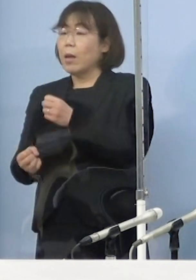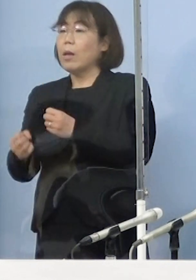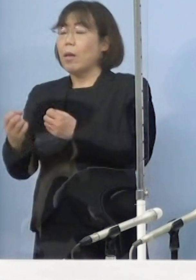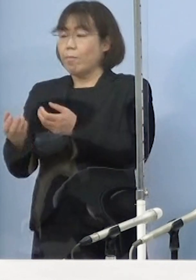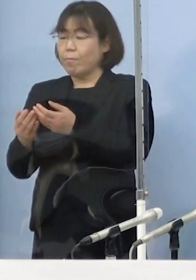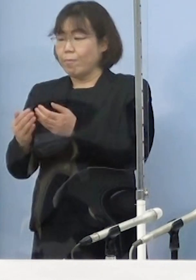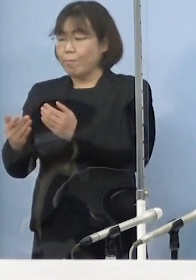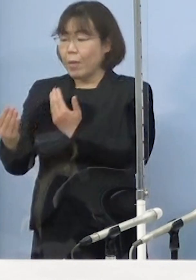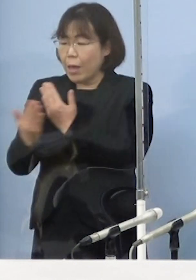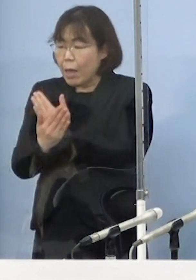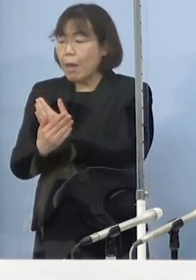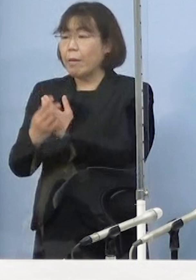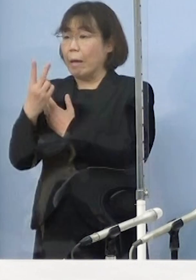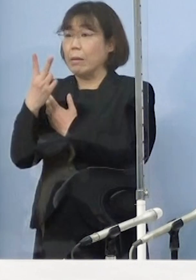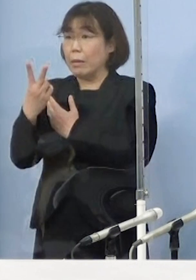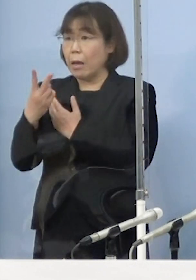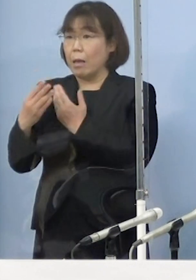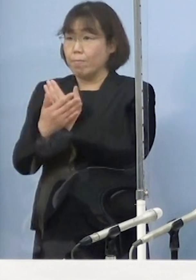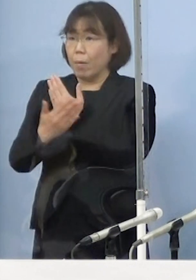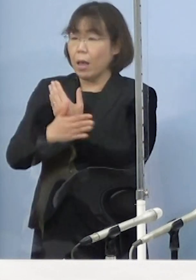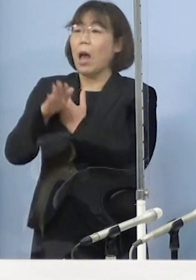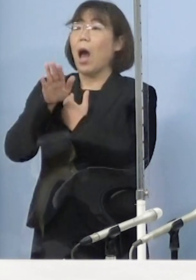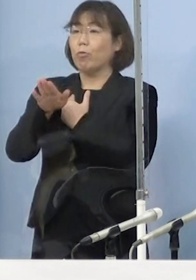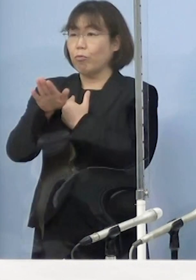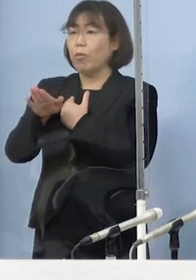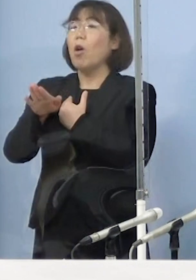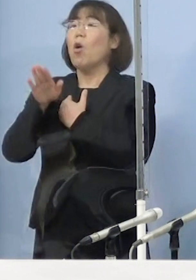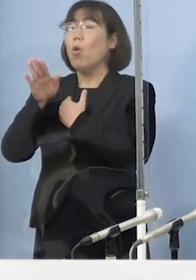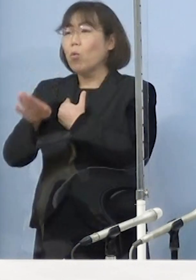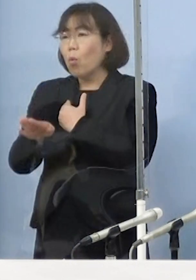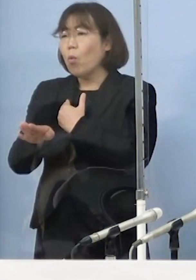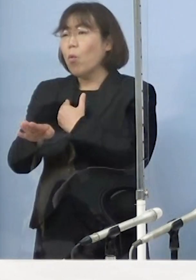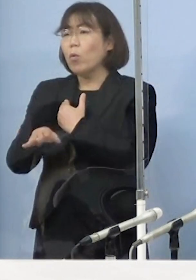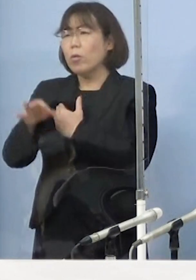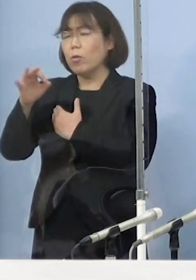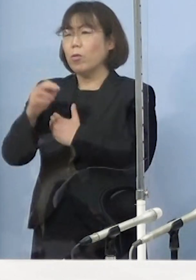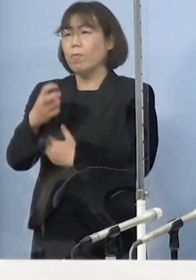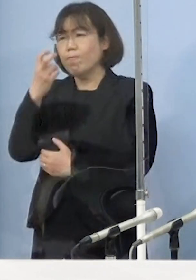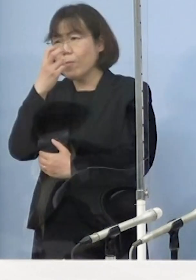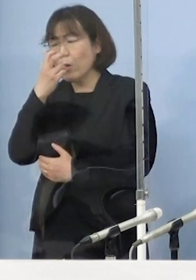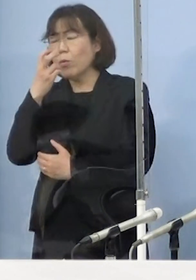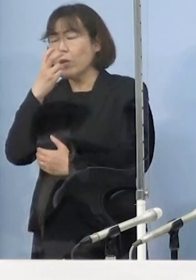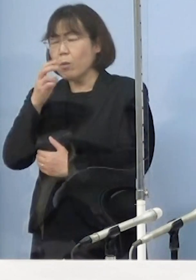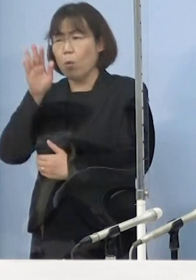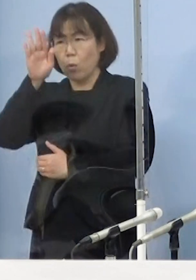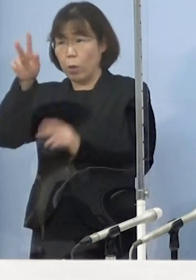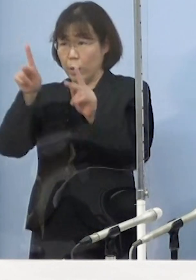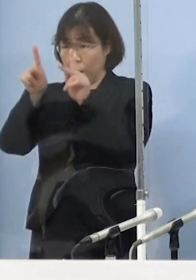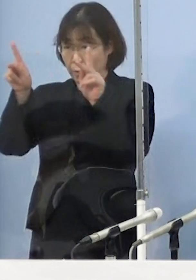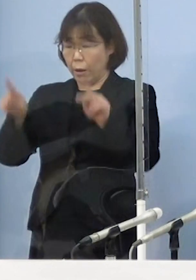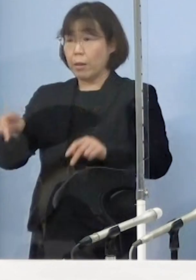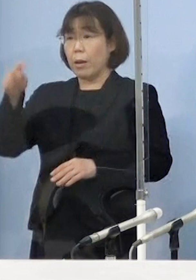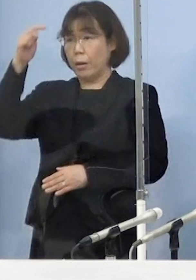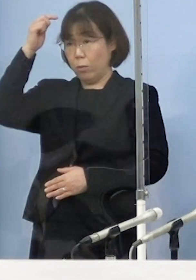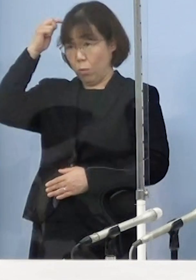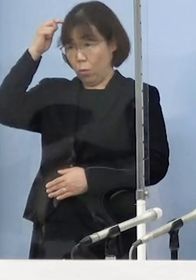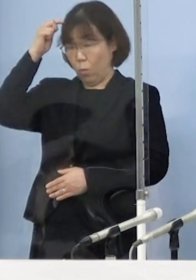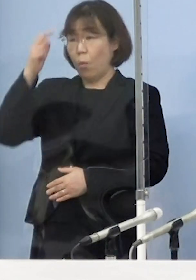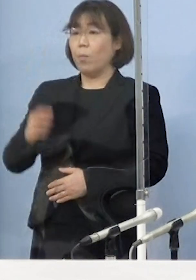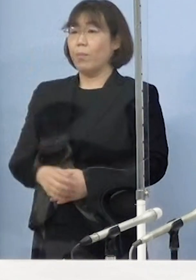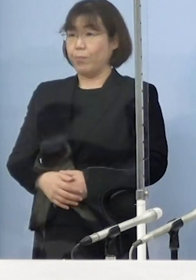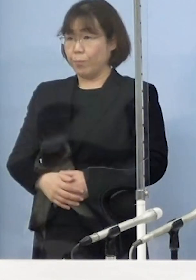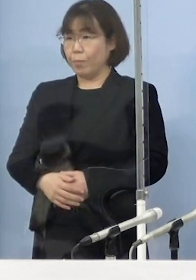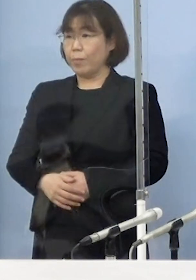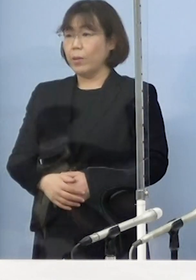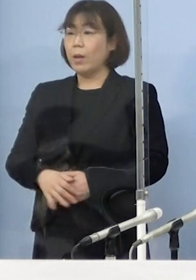まあ、これらに対してのサーベランス、これも今後の大きな課題になってくるんですけどね。ということで多くの皆さん方